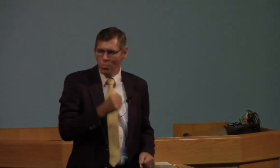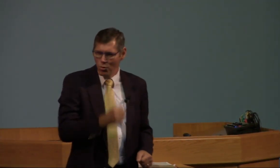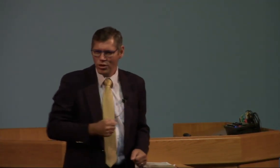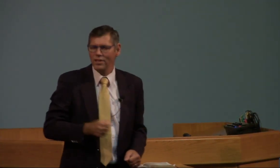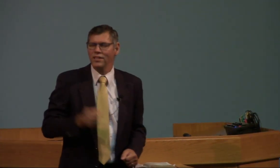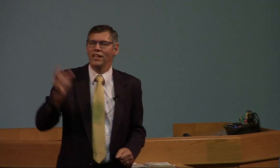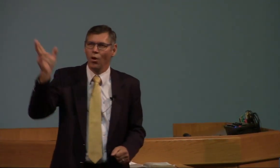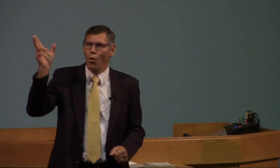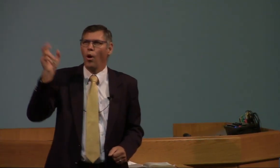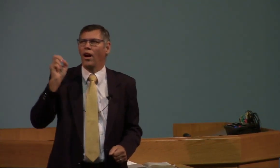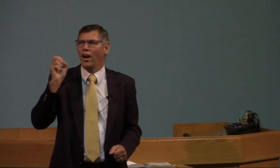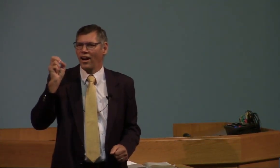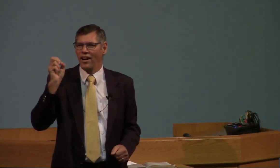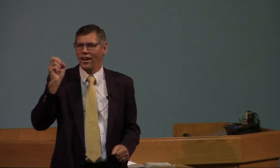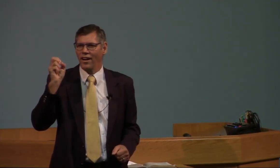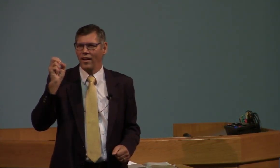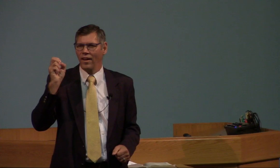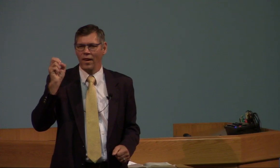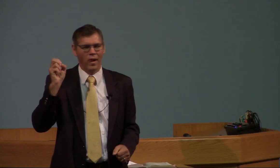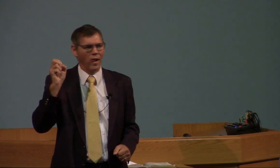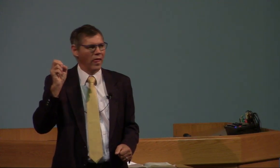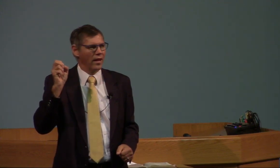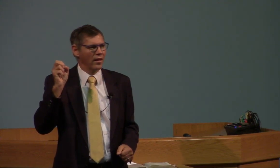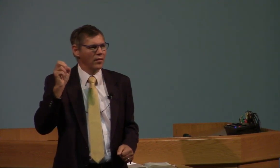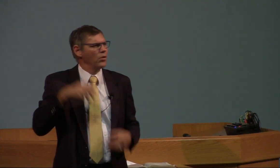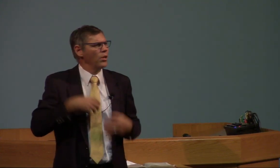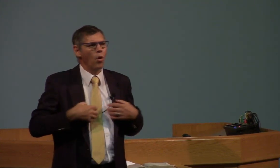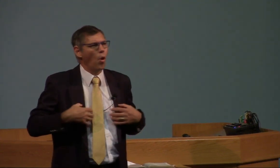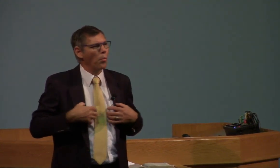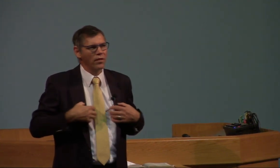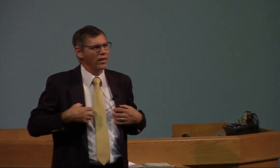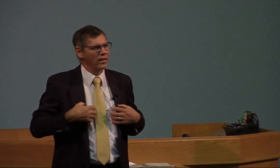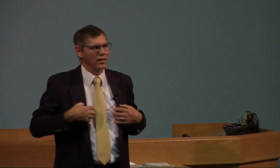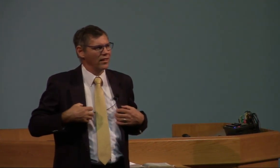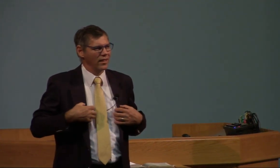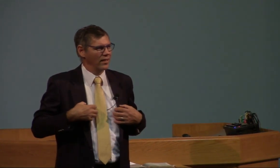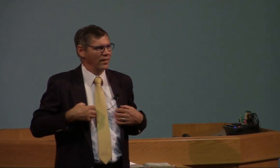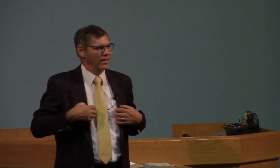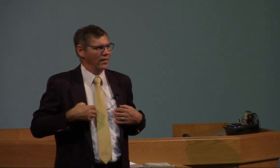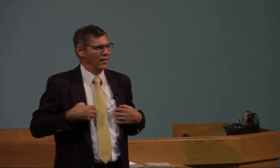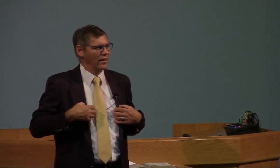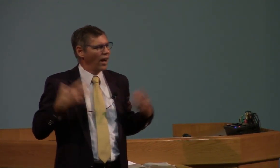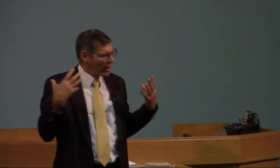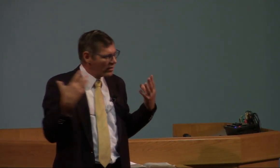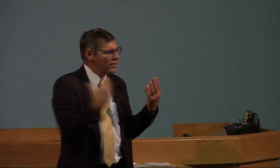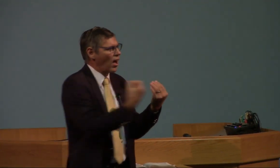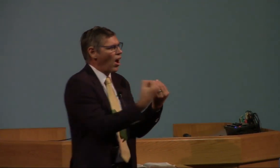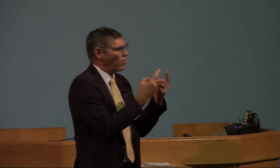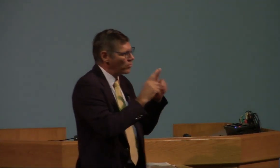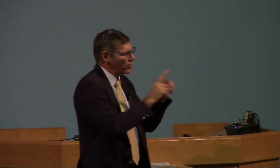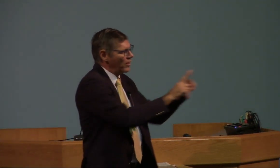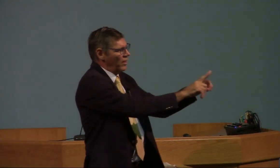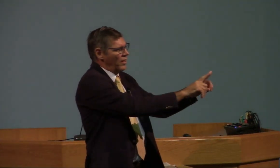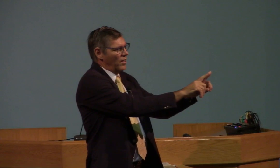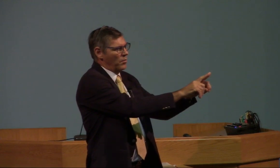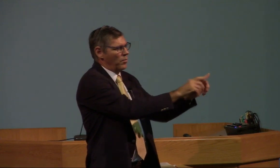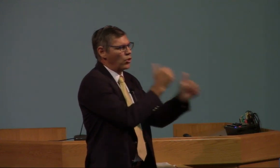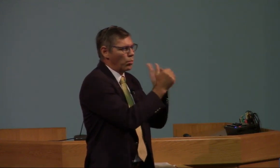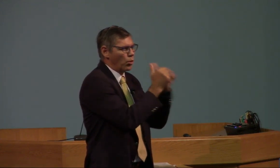Moses het gehoor, nie bekommerd wees, gaan saam met jou broer